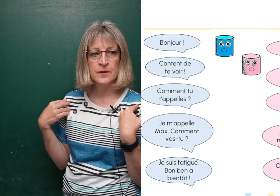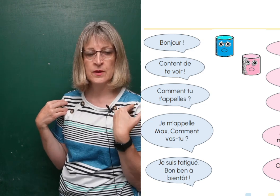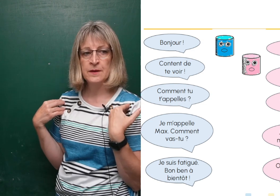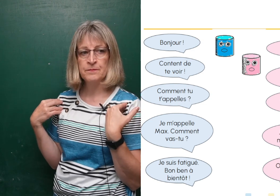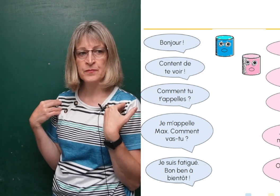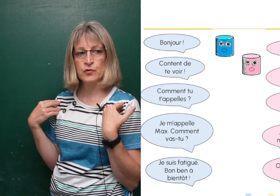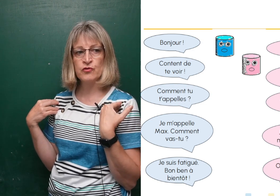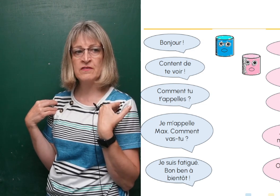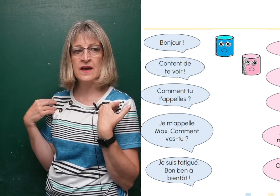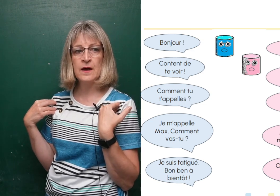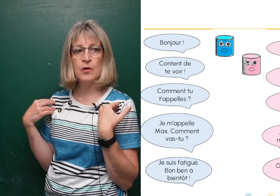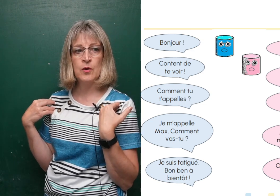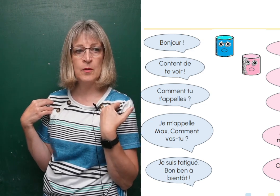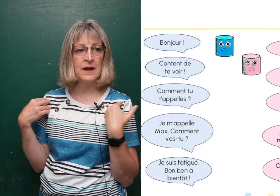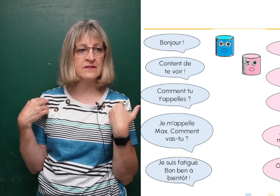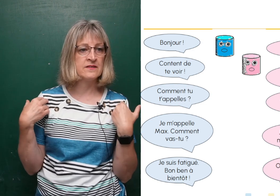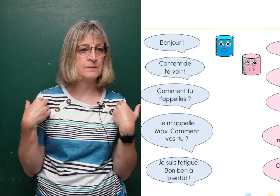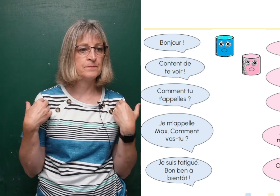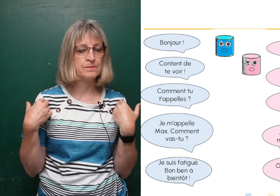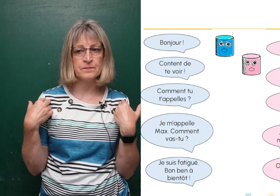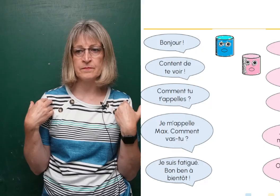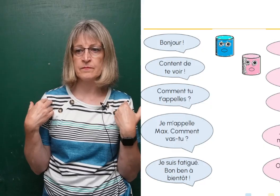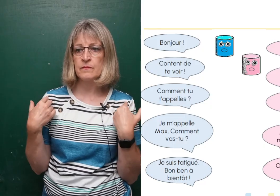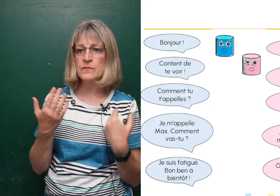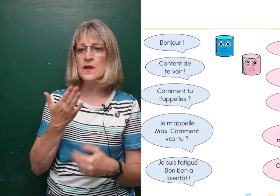Ok? Donc je vais faire Max. Donc,